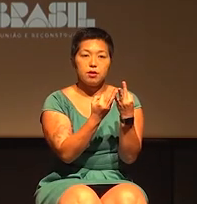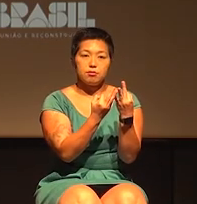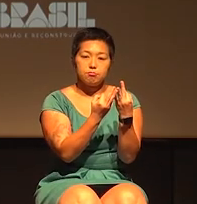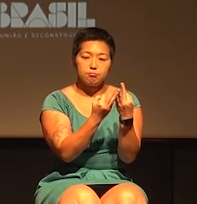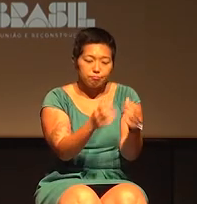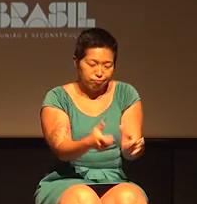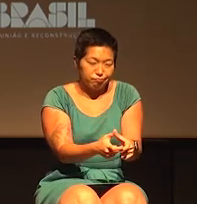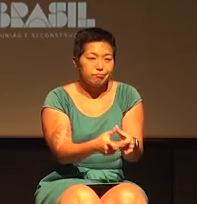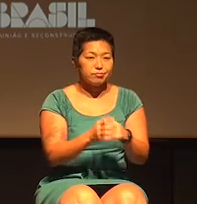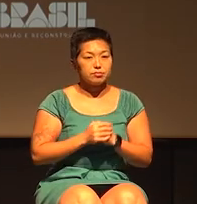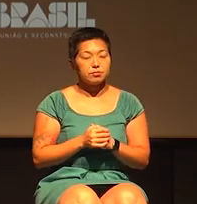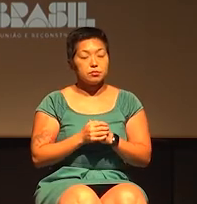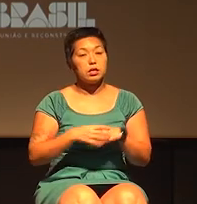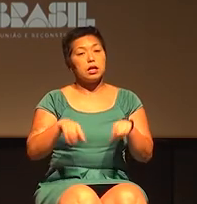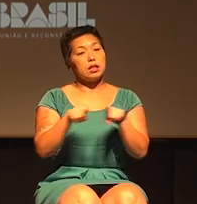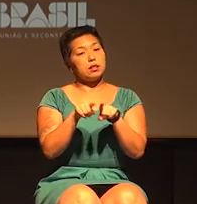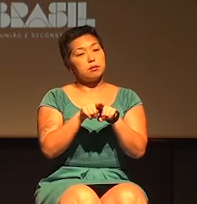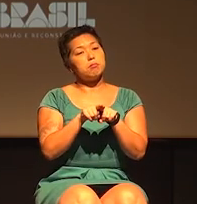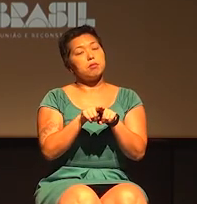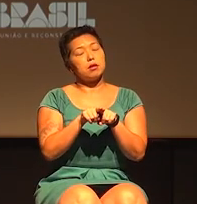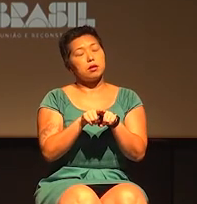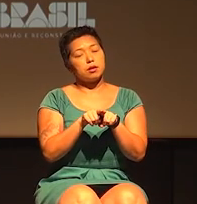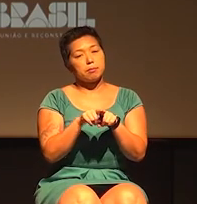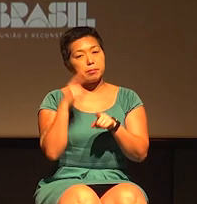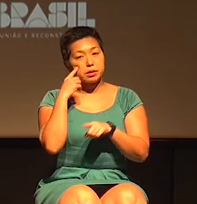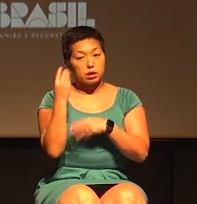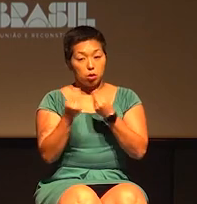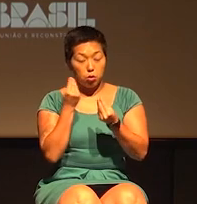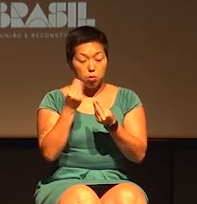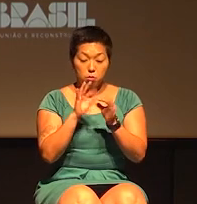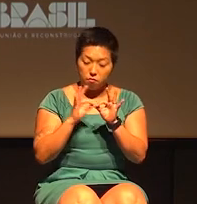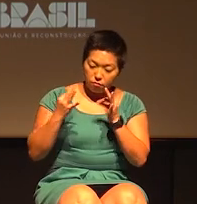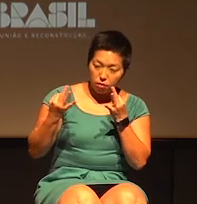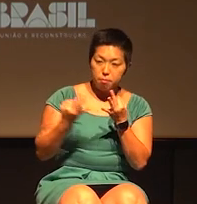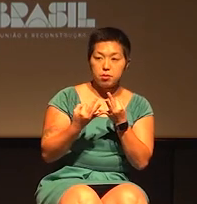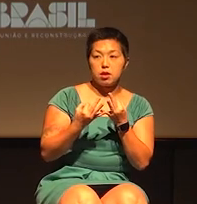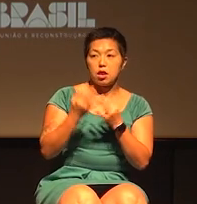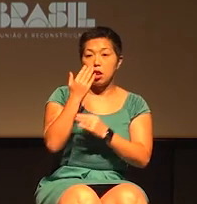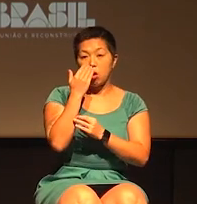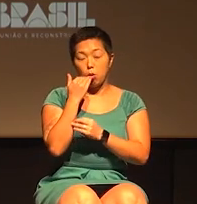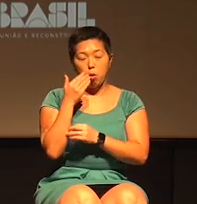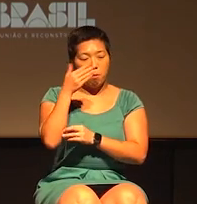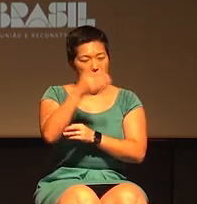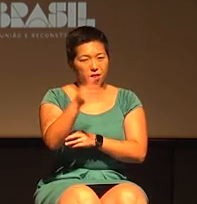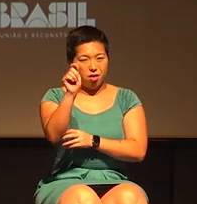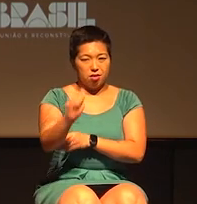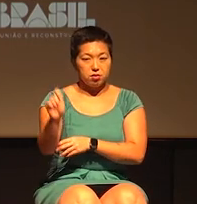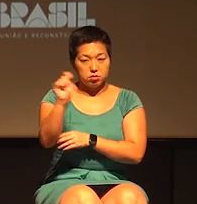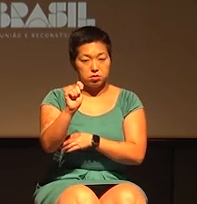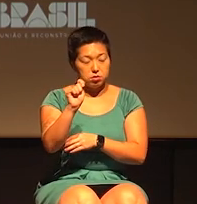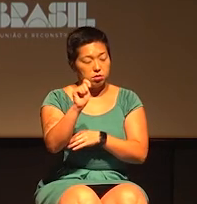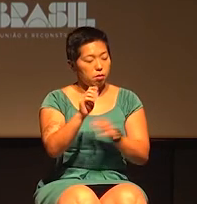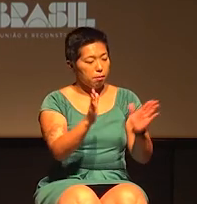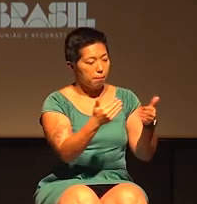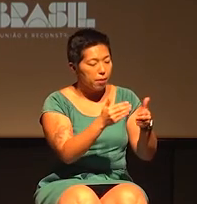Agricultura Familiar e a e a implantação gradual né as as famílias que não comem lá que levam para casa então